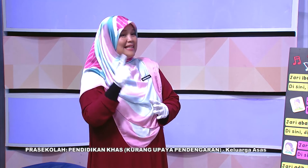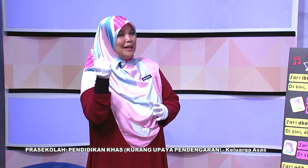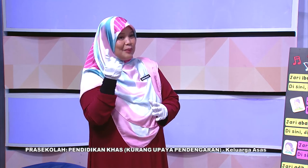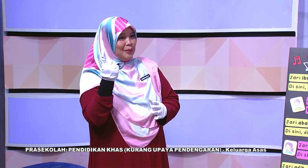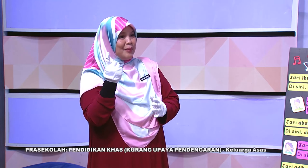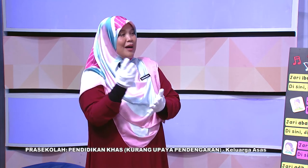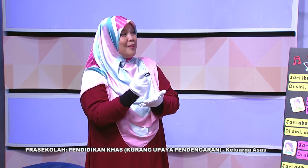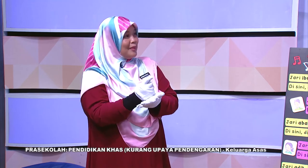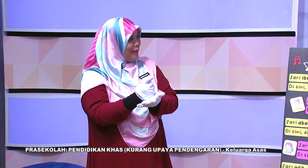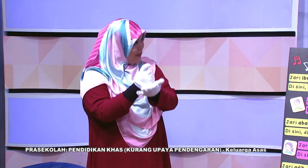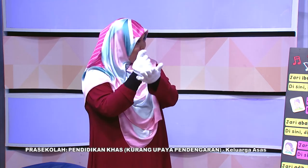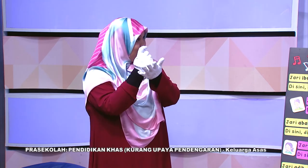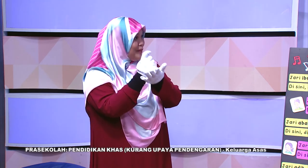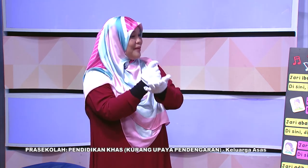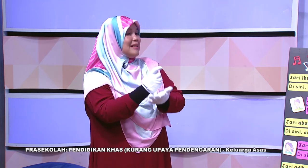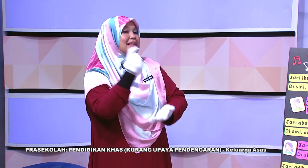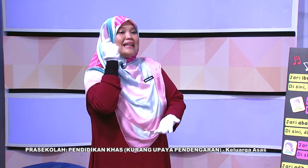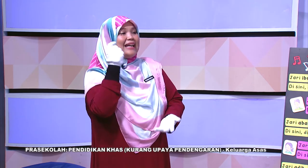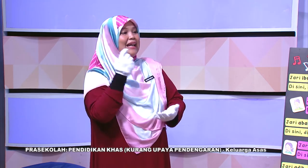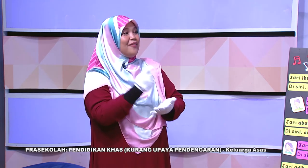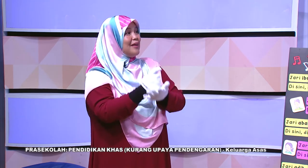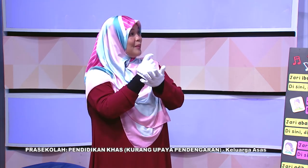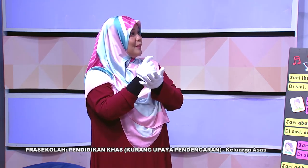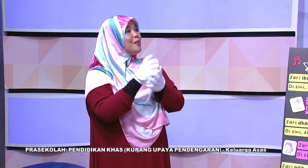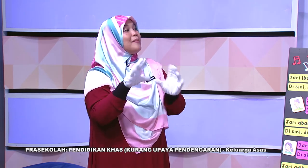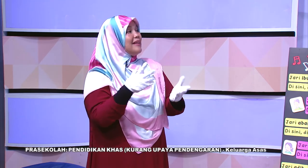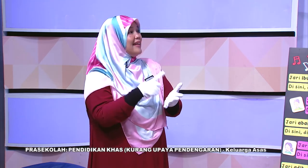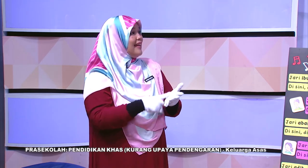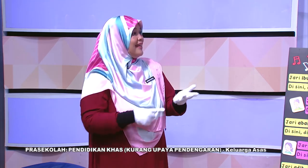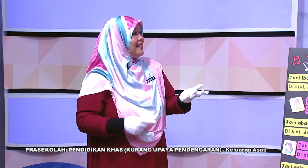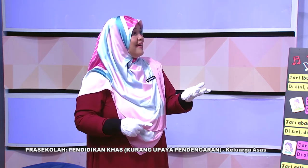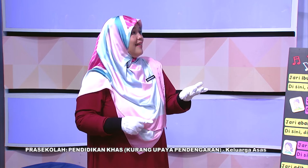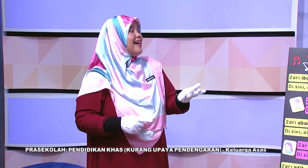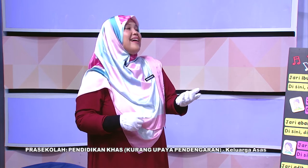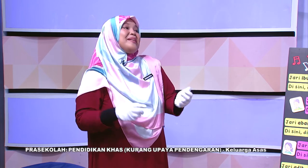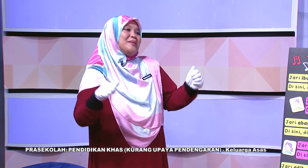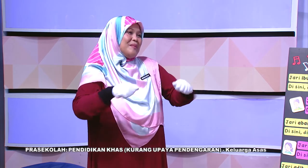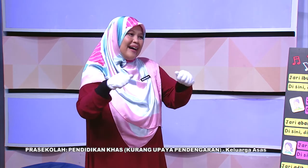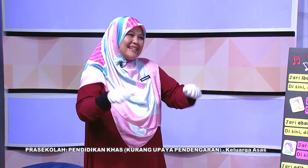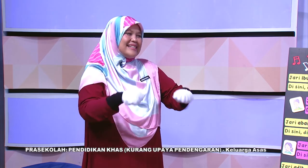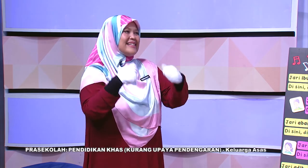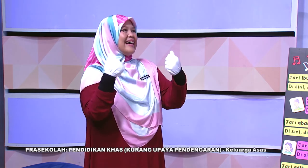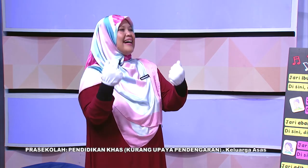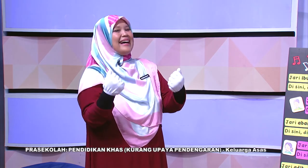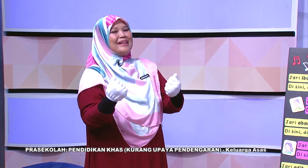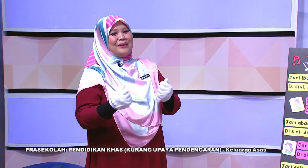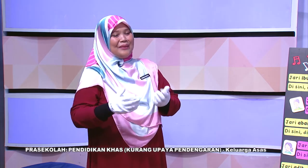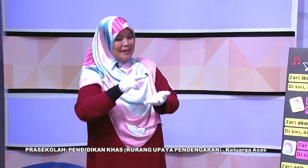selalu volume tadi Pantai Lombok pedih betul Masa Hah Tunjung